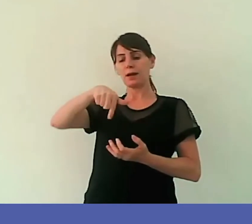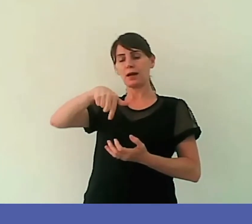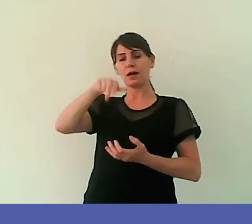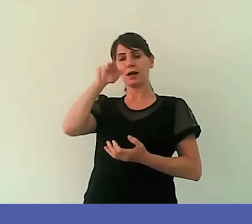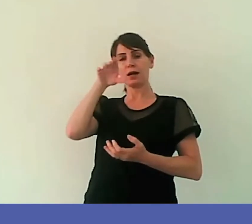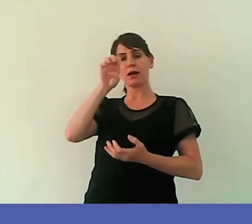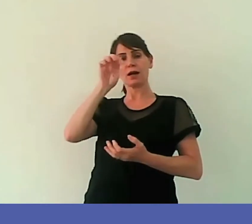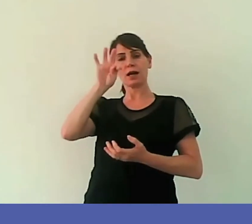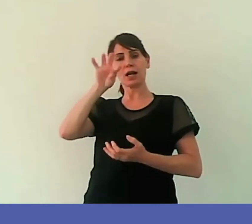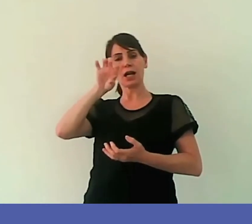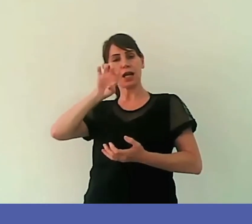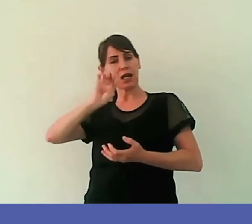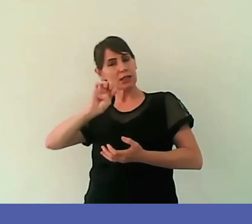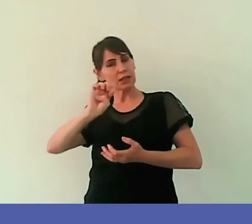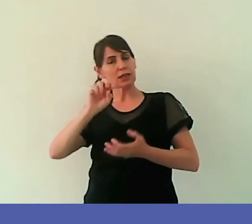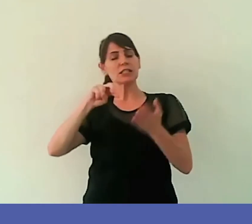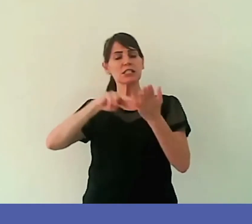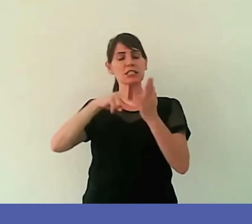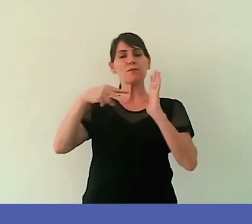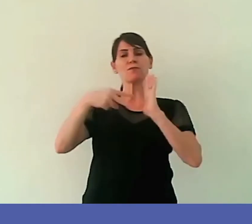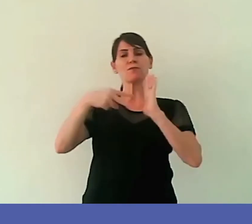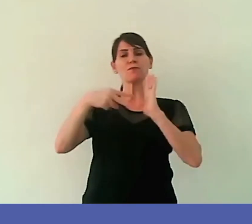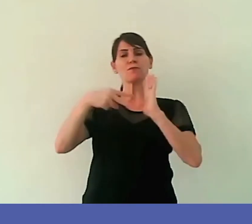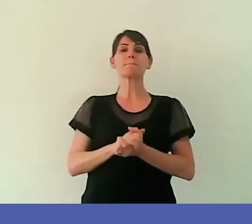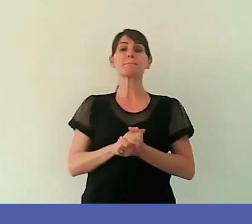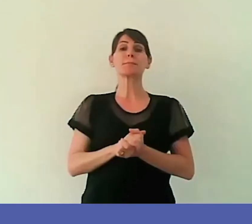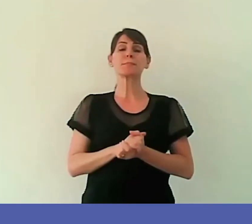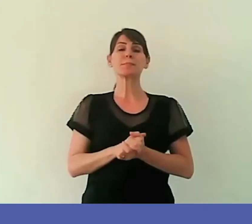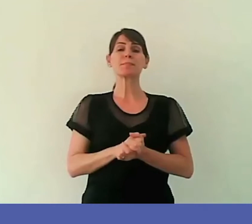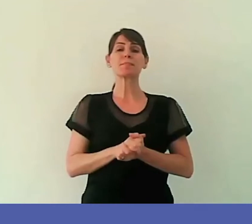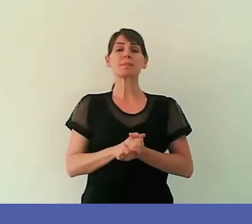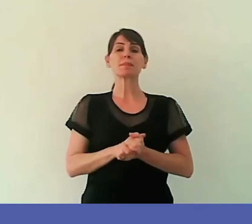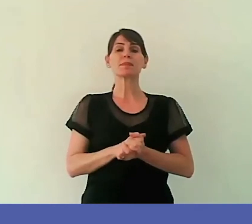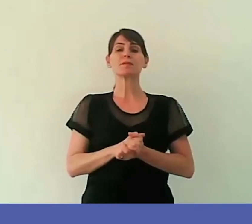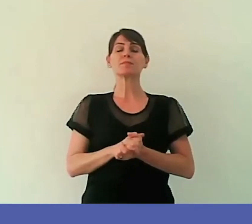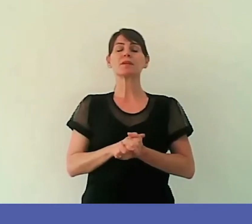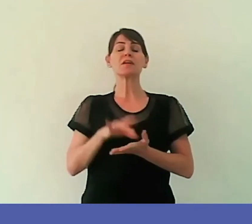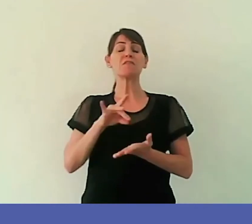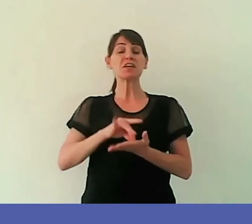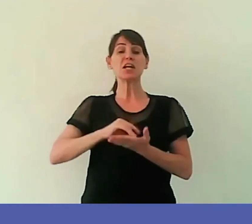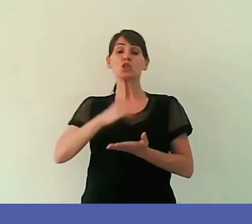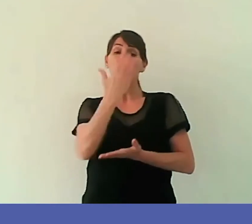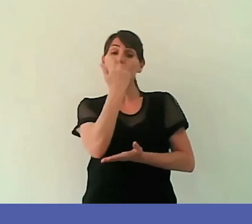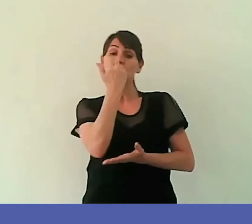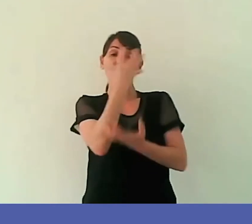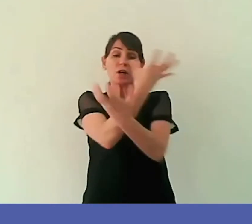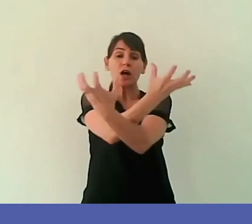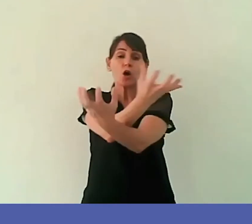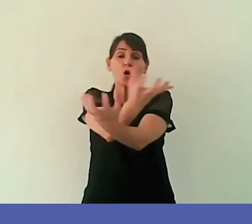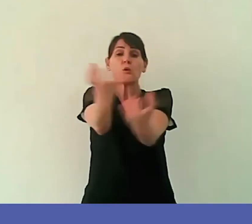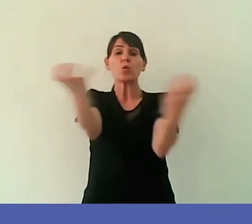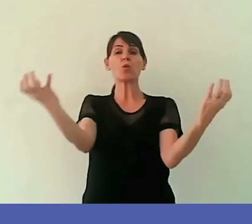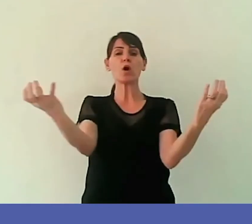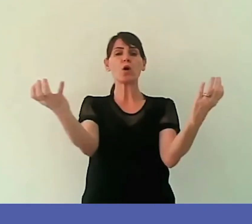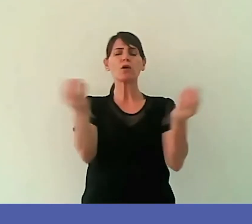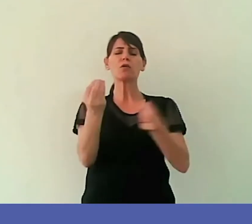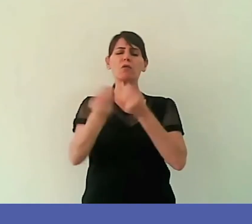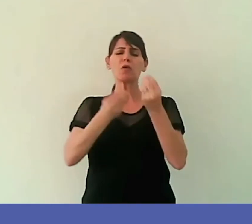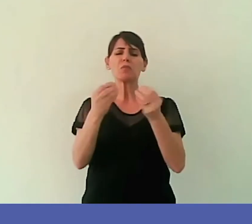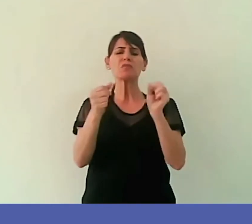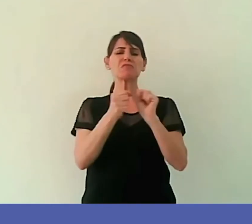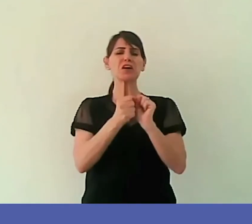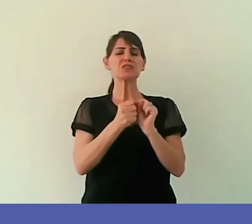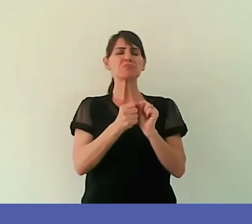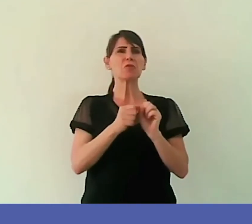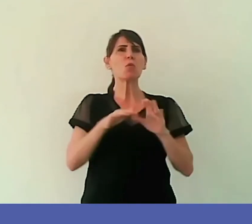Ariston ou Ariston, não sei. Irmãos, na verdade, esse banquete, quando é que você prepara um banquete para convidar os